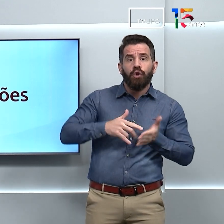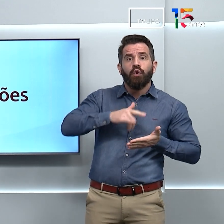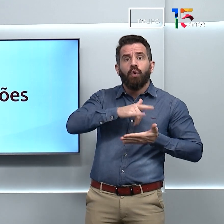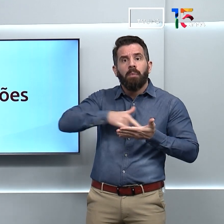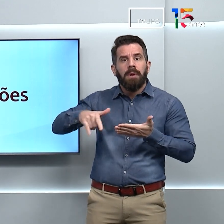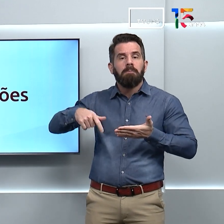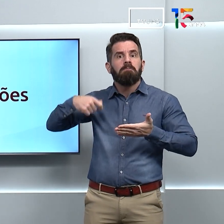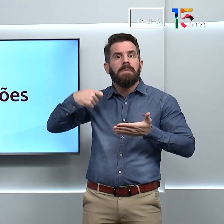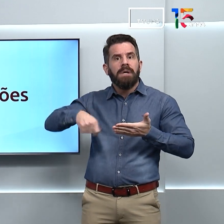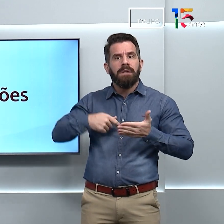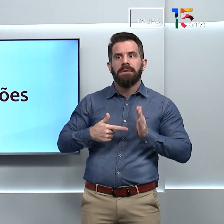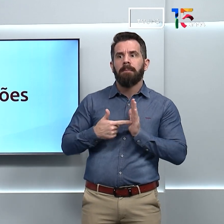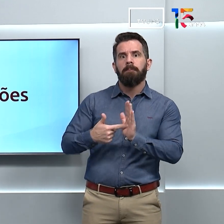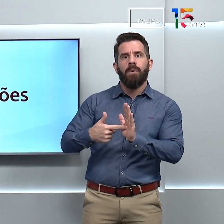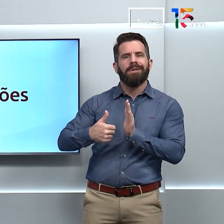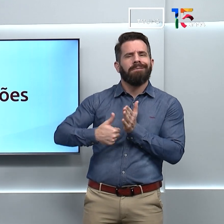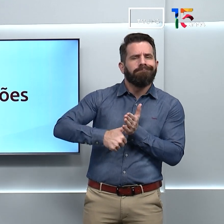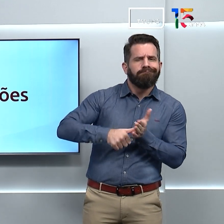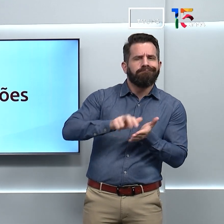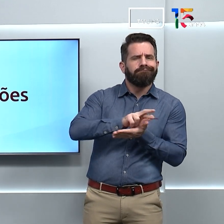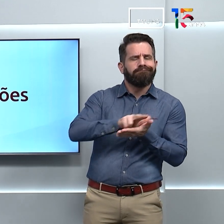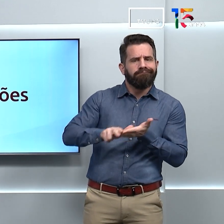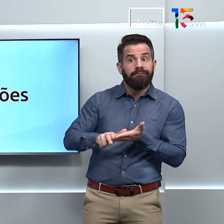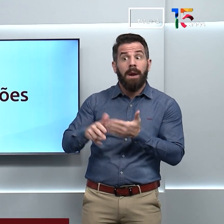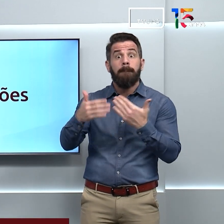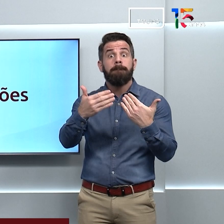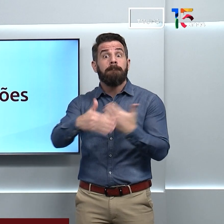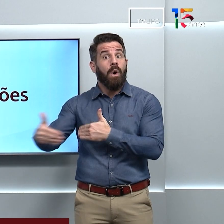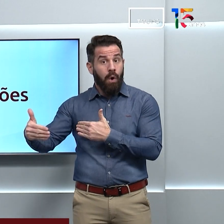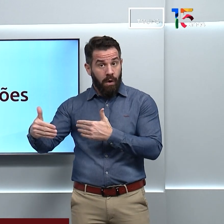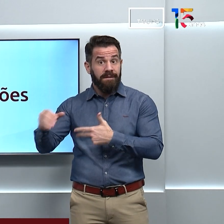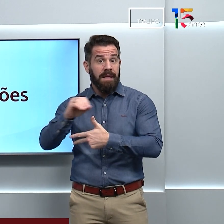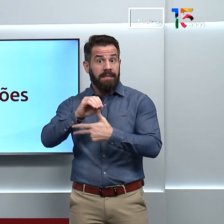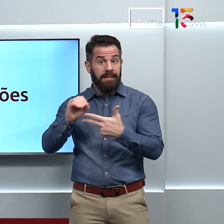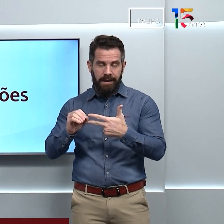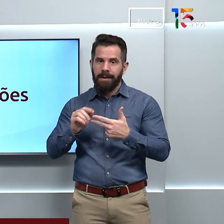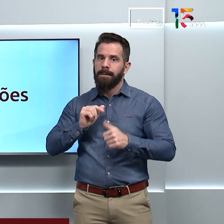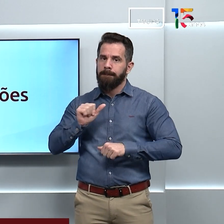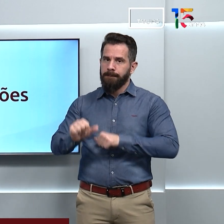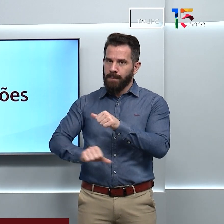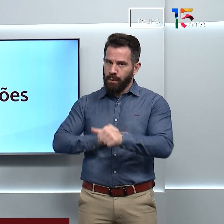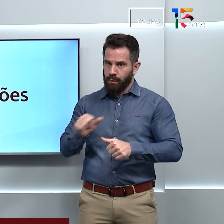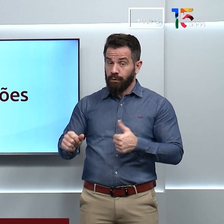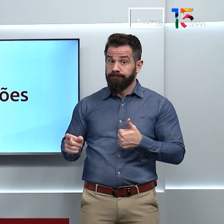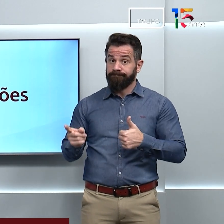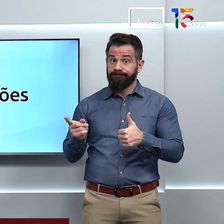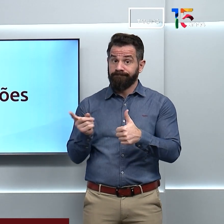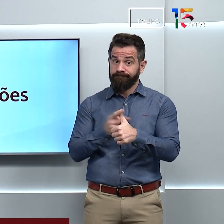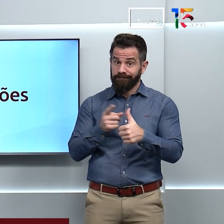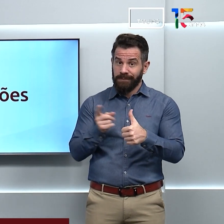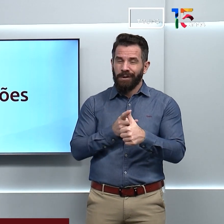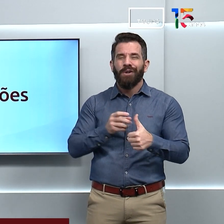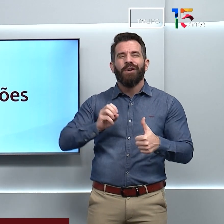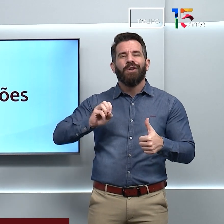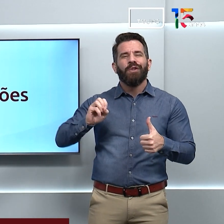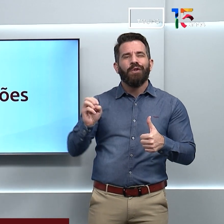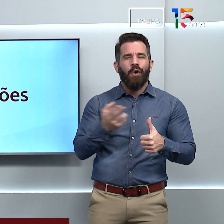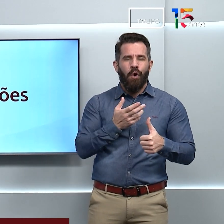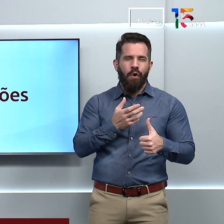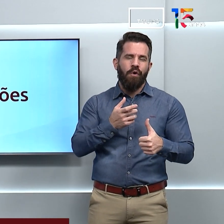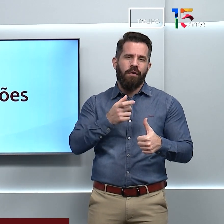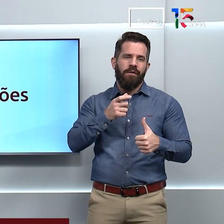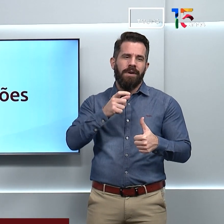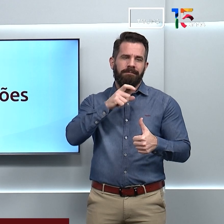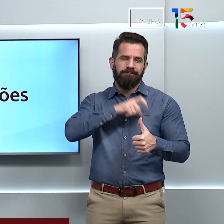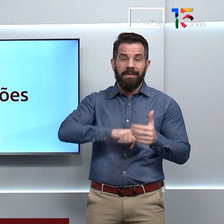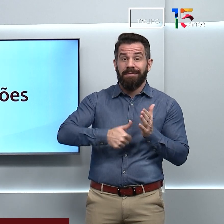necessários para a realização das provas deste ano do Enem mudaram. Serão aceitos a nova Carteira de Identidade Nacional,